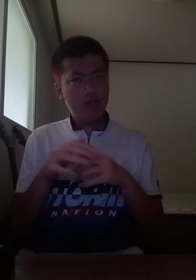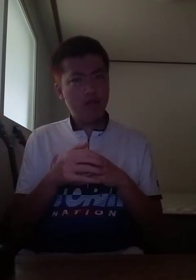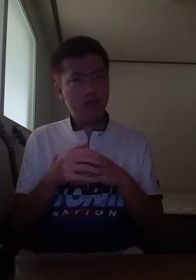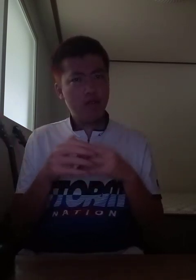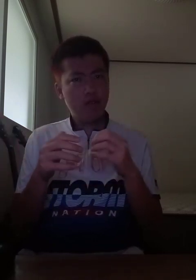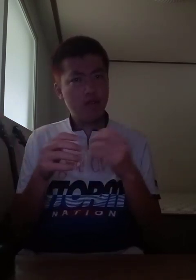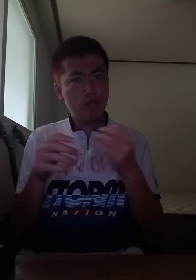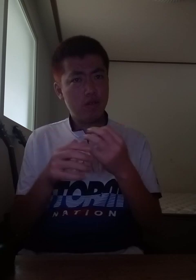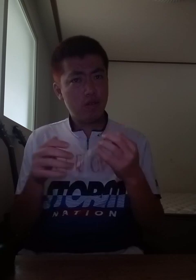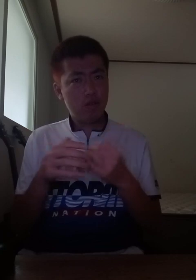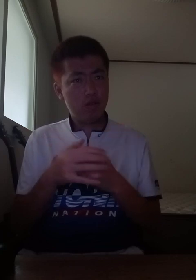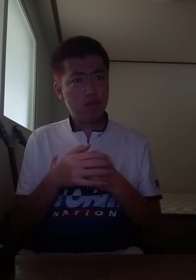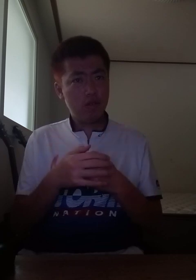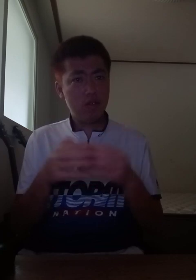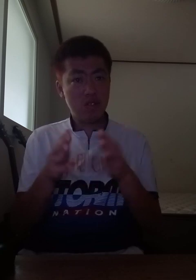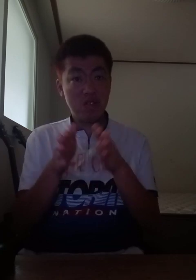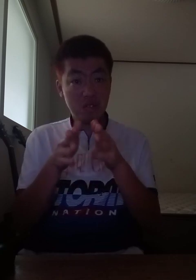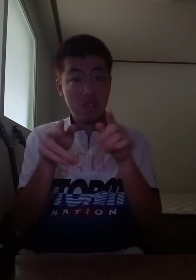앞쪽을 보시면 경사로까지 설치되어 있습니다.